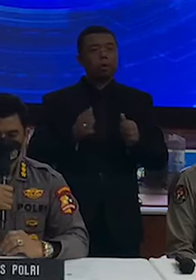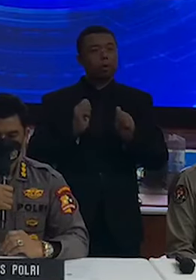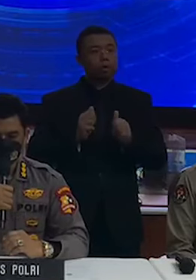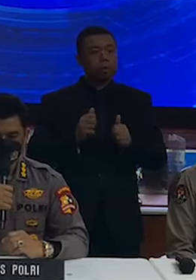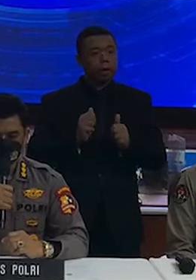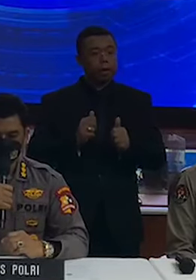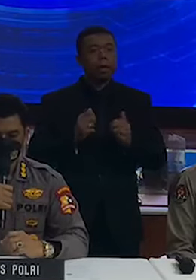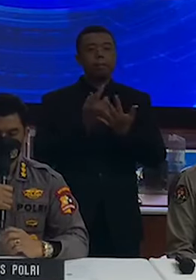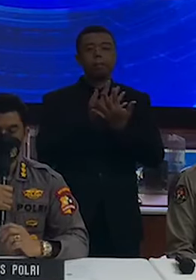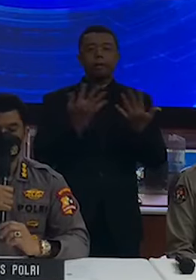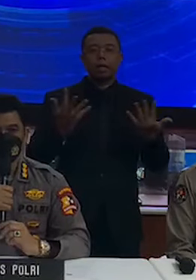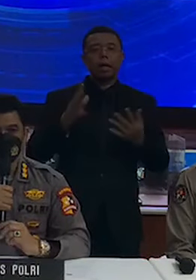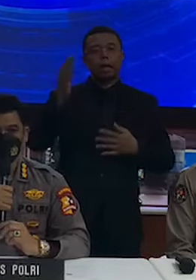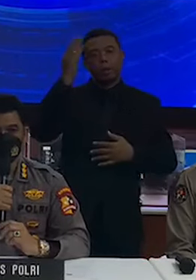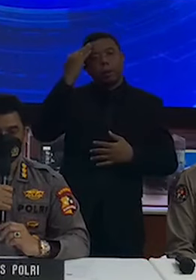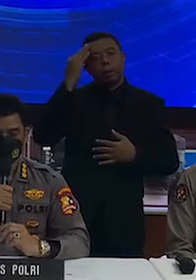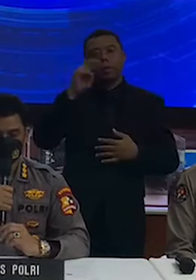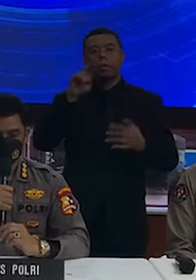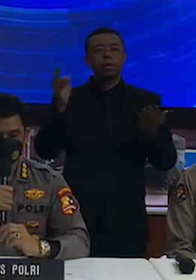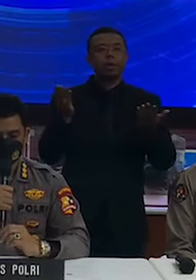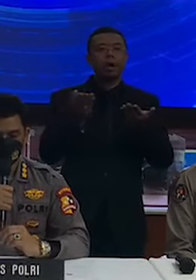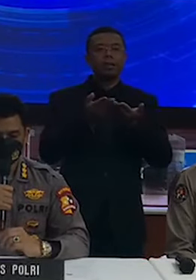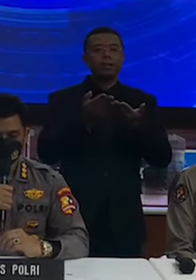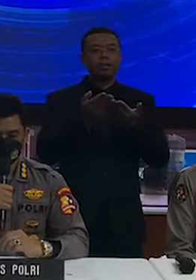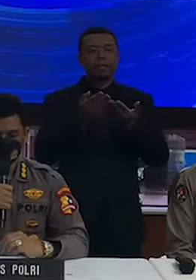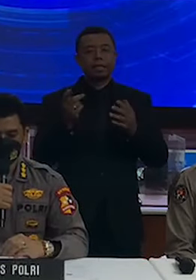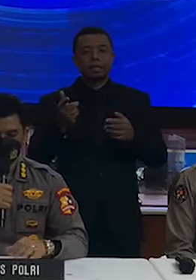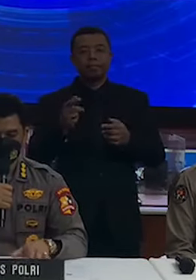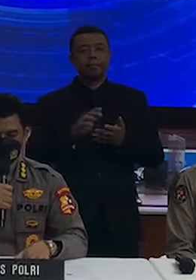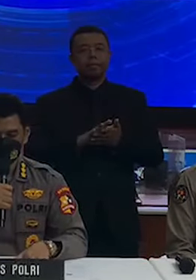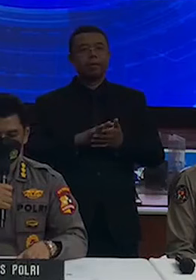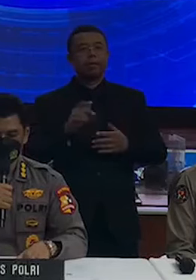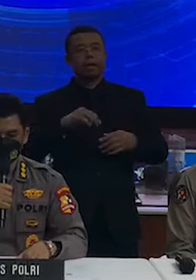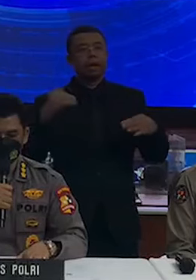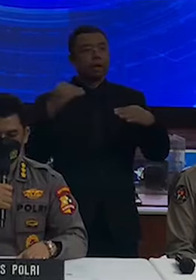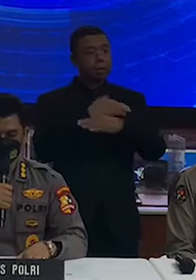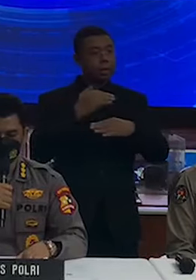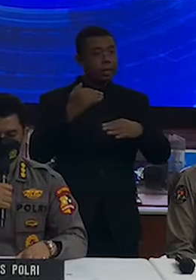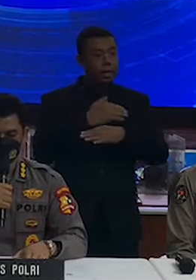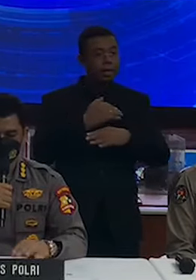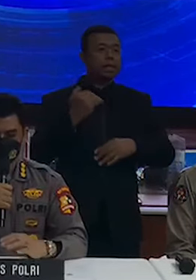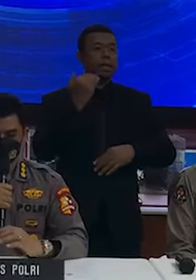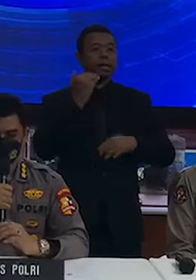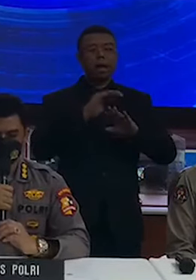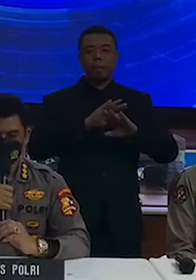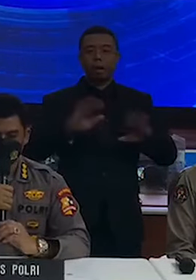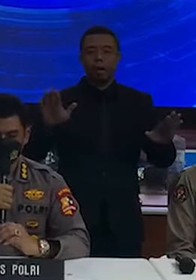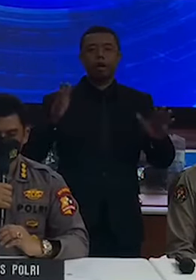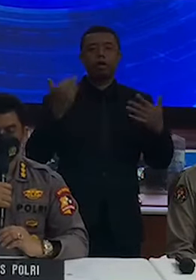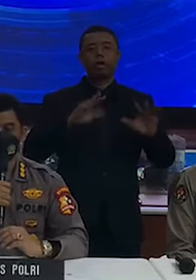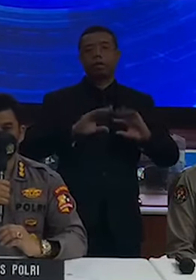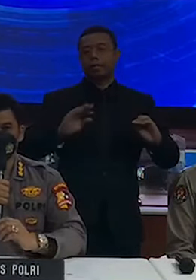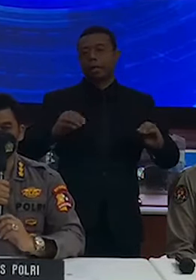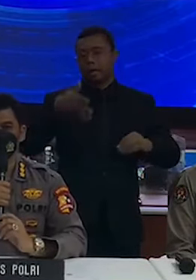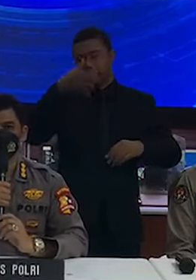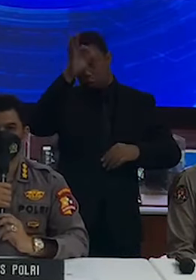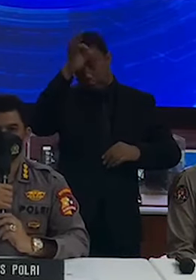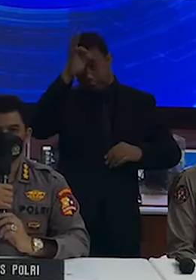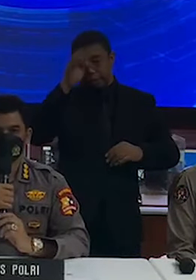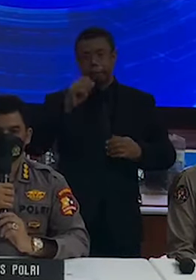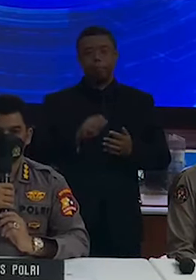agar masyarakat mengetahui situasi Kamsatib Calantas yang dilaksanakan oleh jajaran